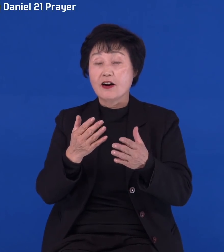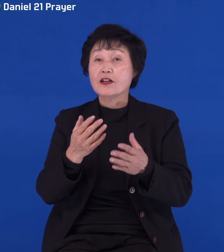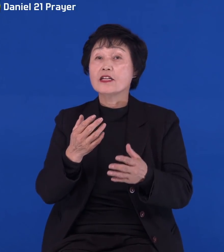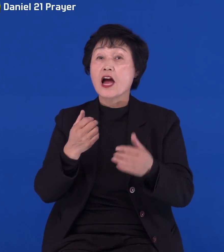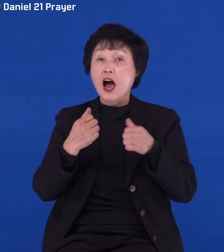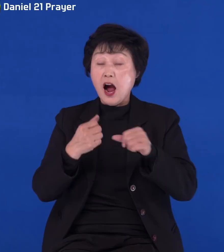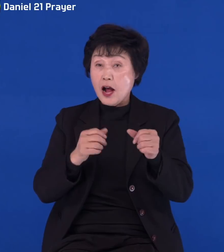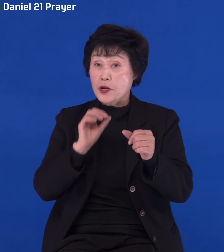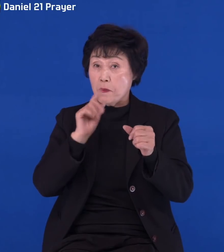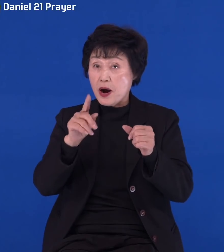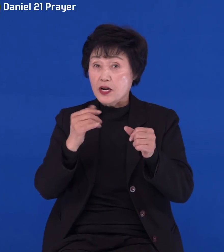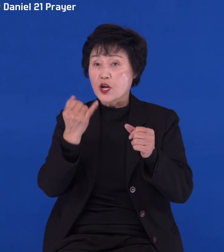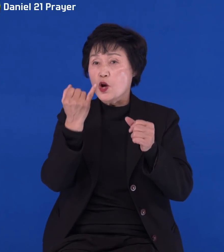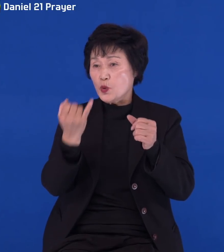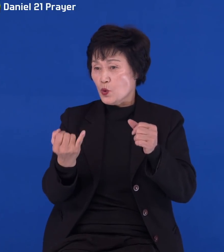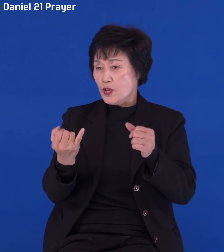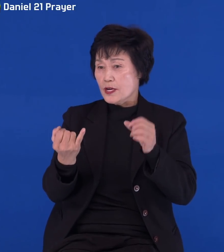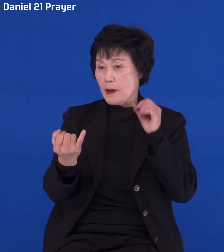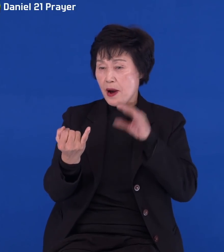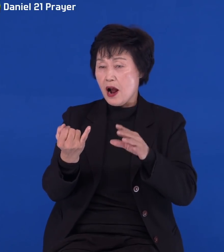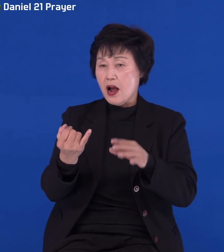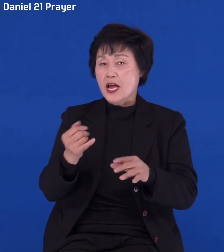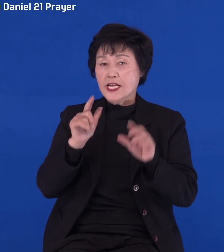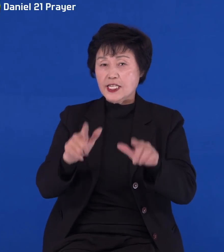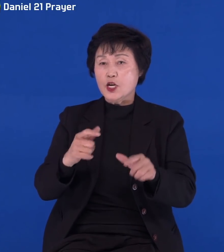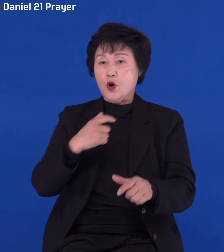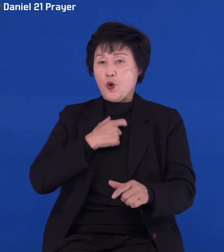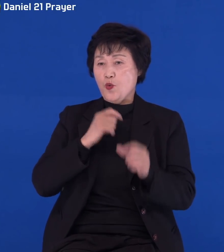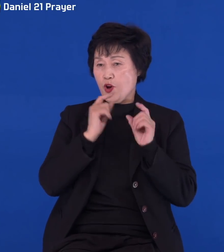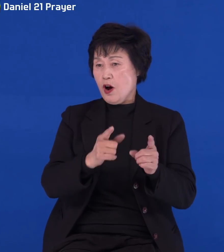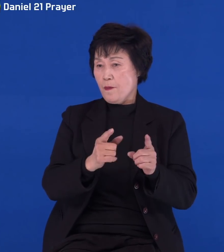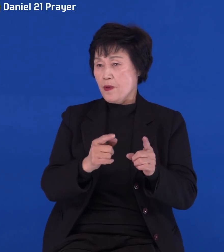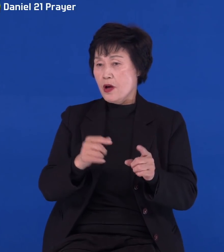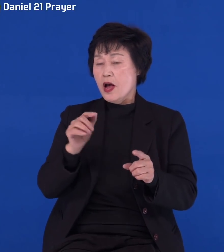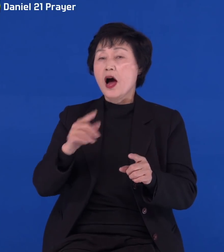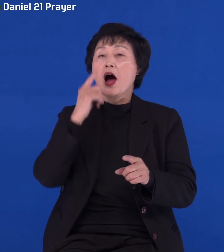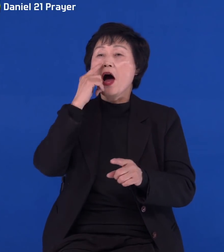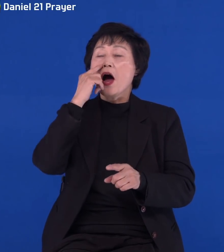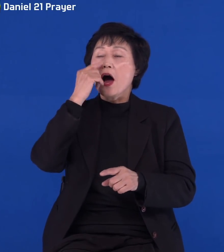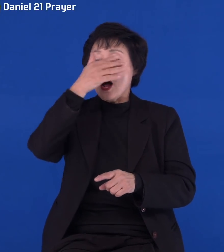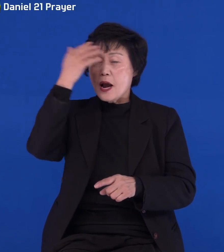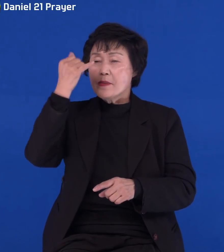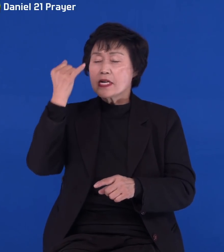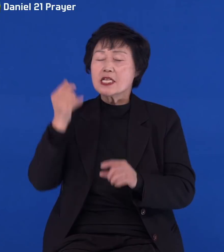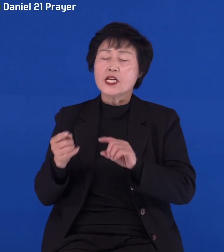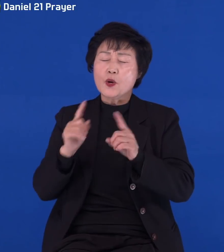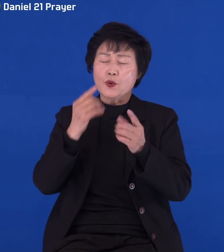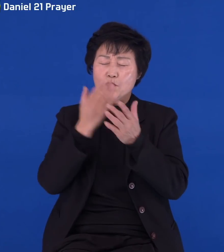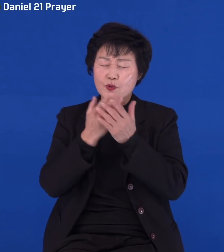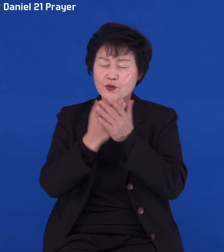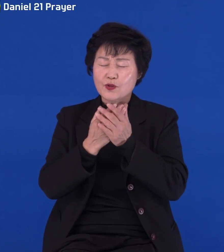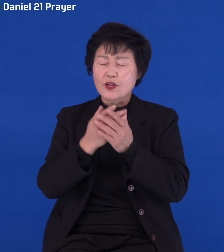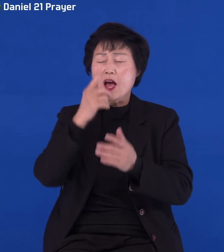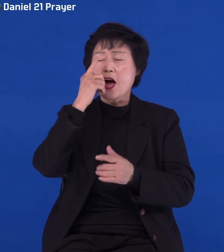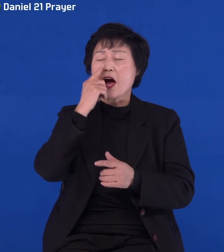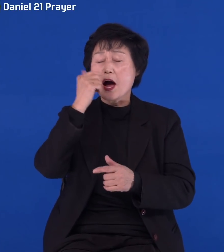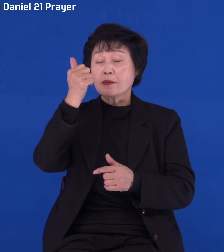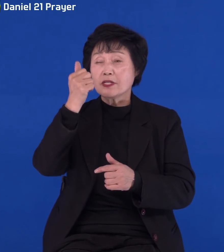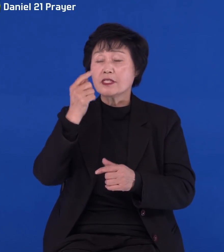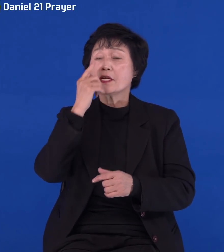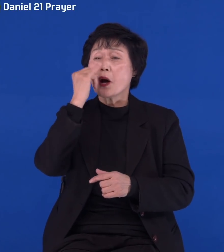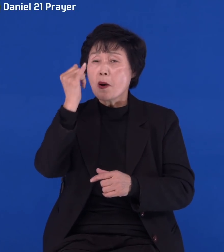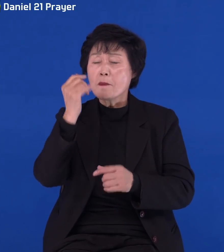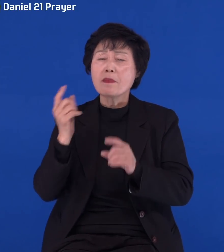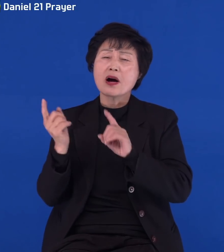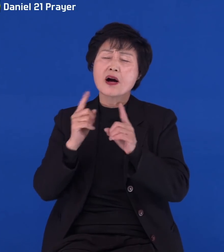삼창을 부르고 기도한다. 할머니 낫게 해주세요. 아버지 낫게 해주세요. 어머니 낫게 해주세요. 간절히